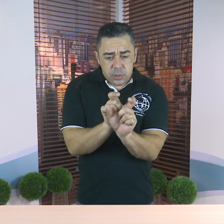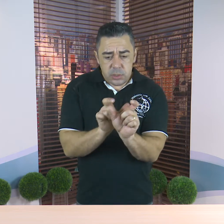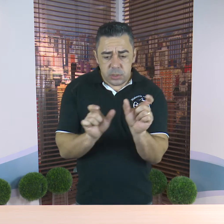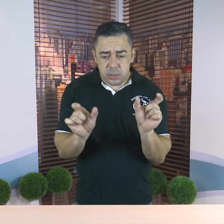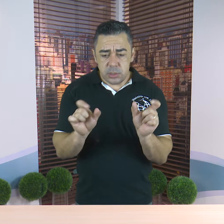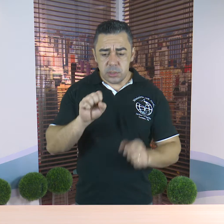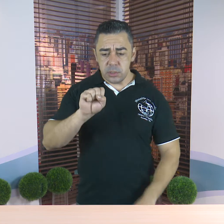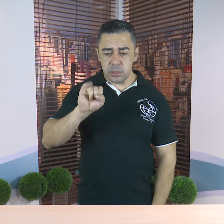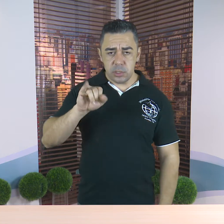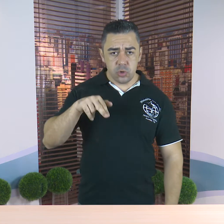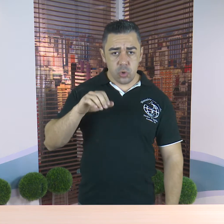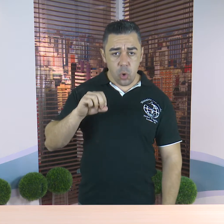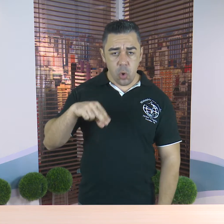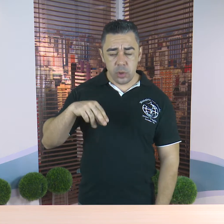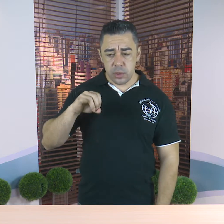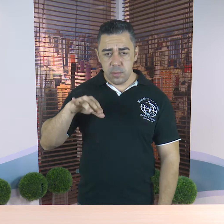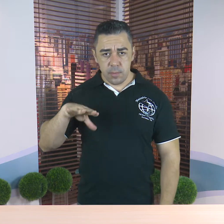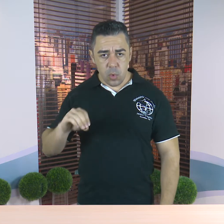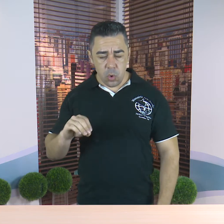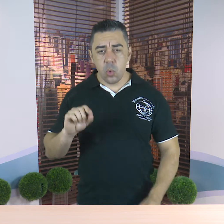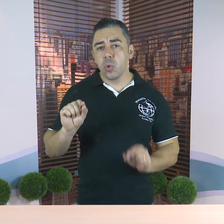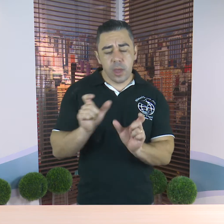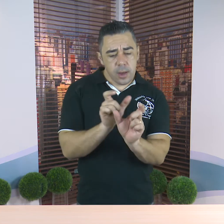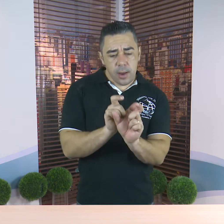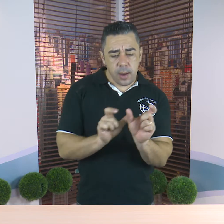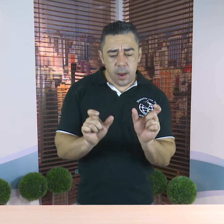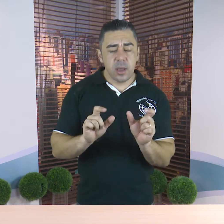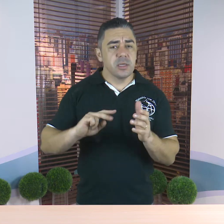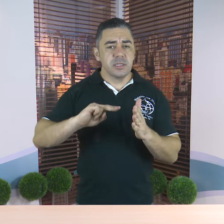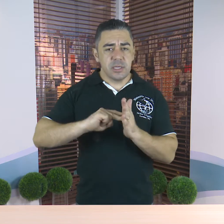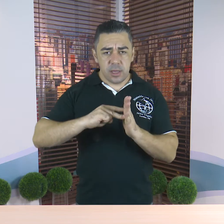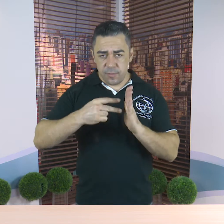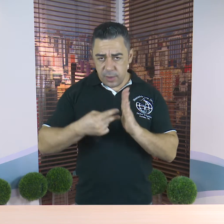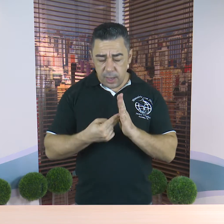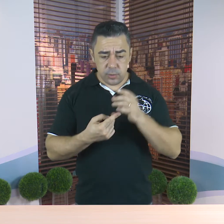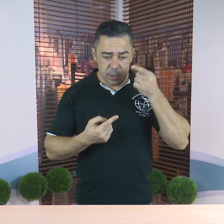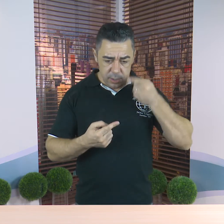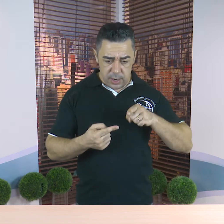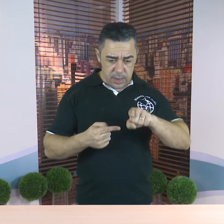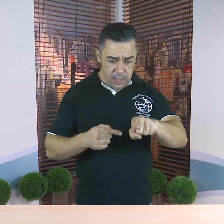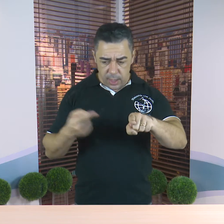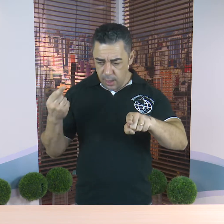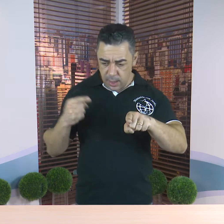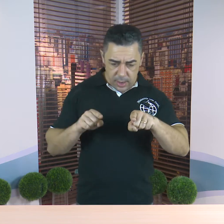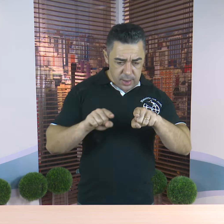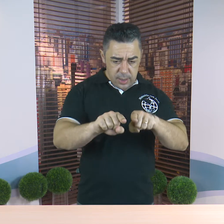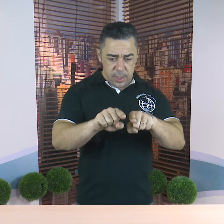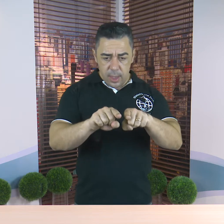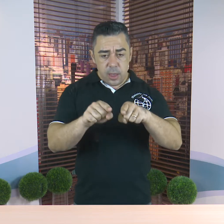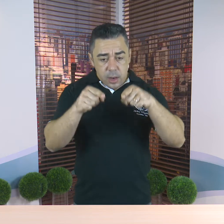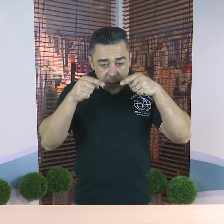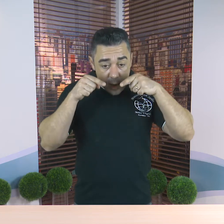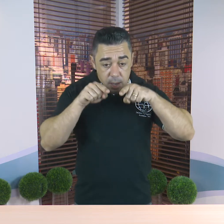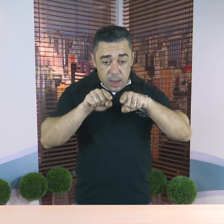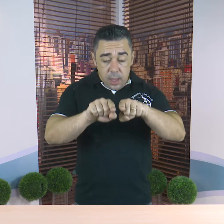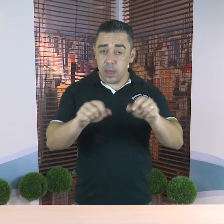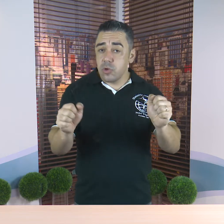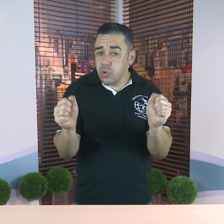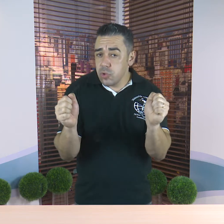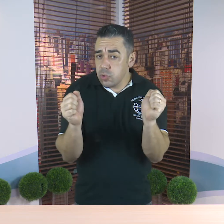é aquele em que os sentidos das 2 linhas poéticas paralelas é praticamente